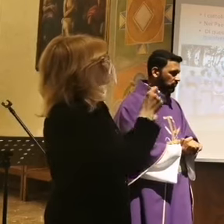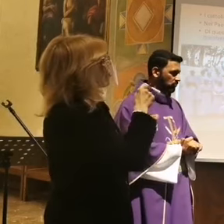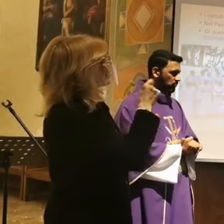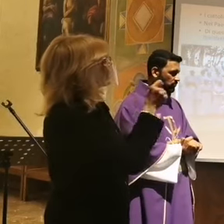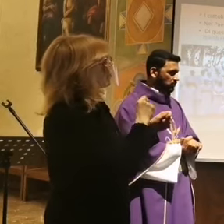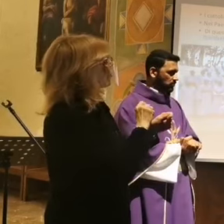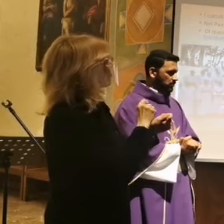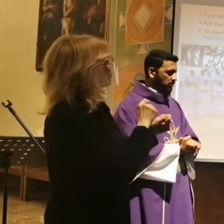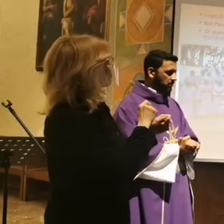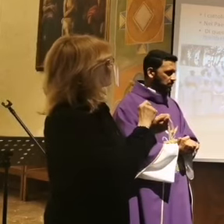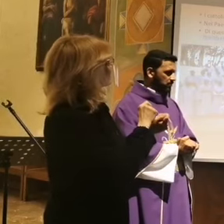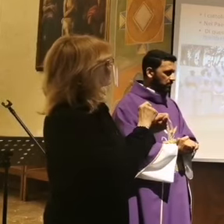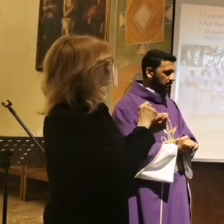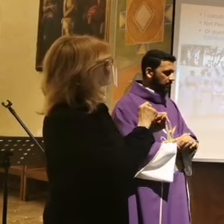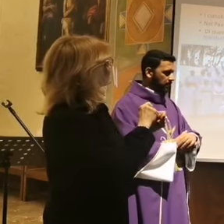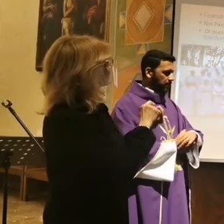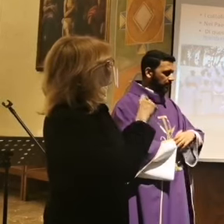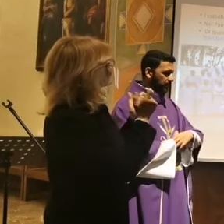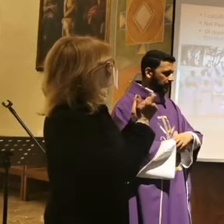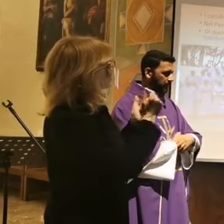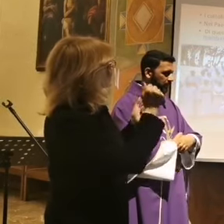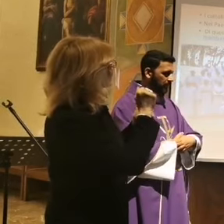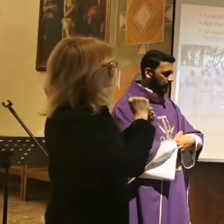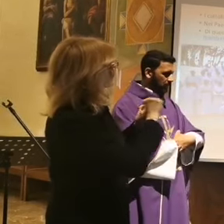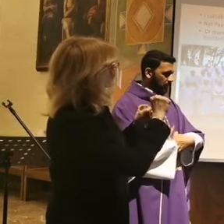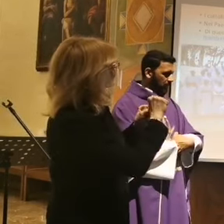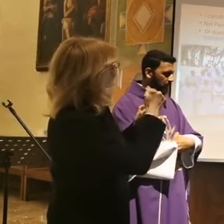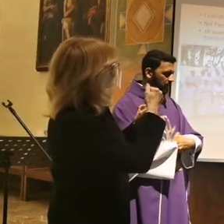jest 1,5%.